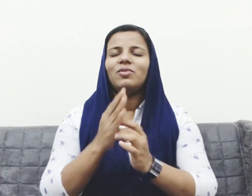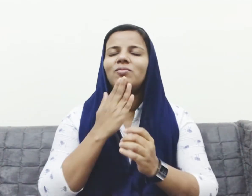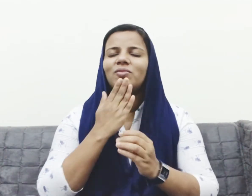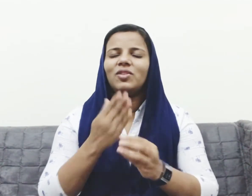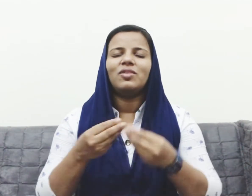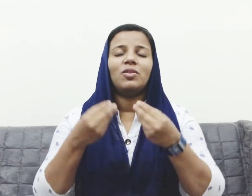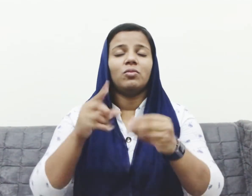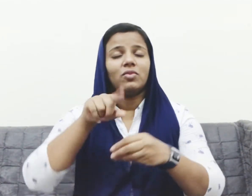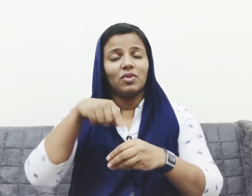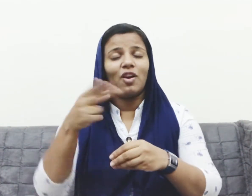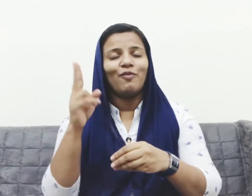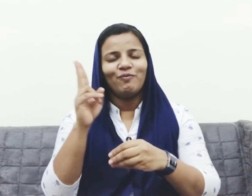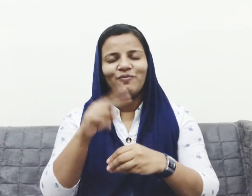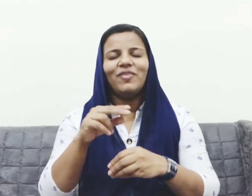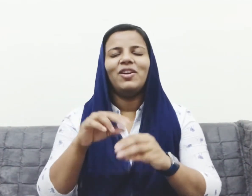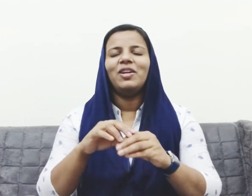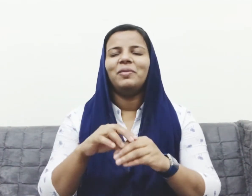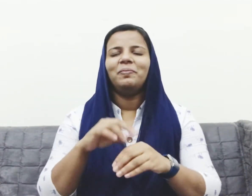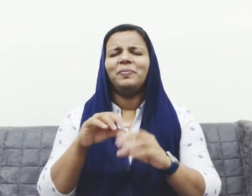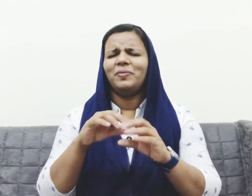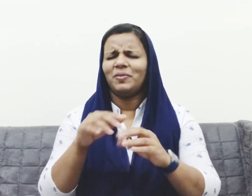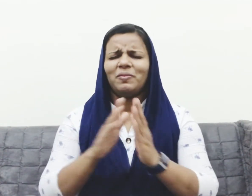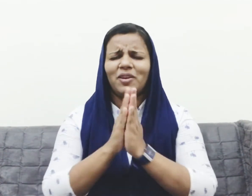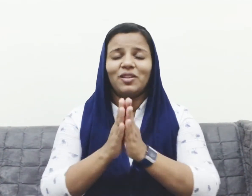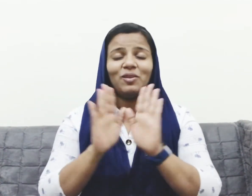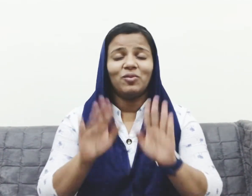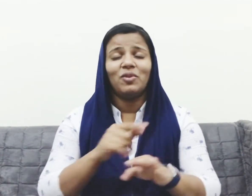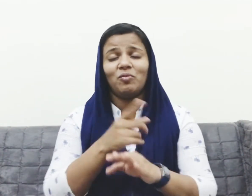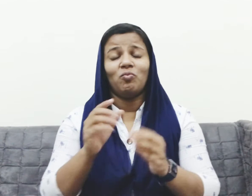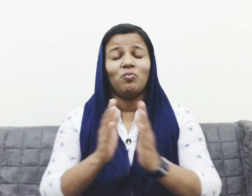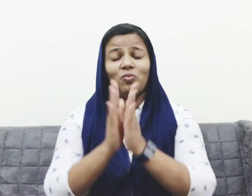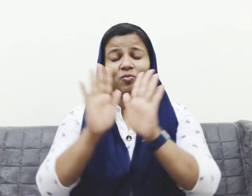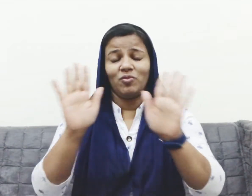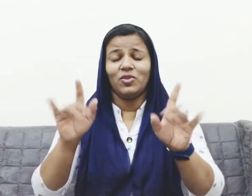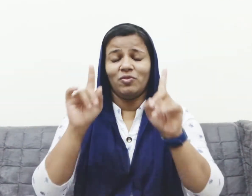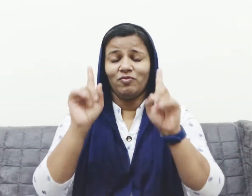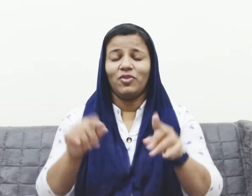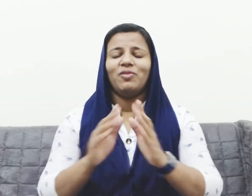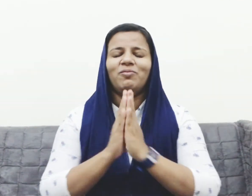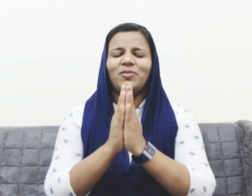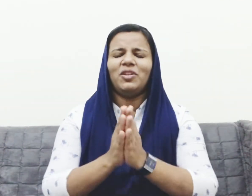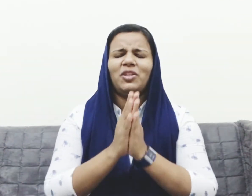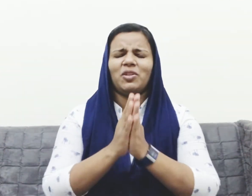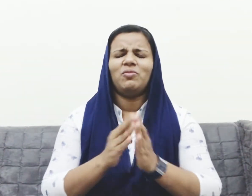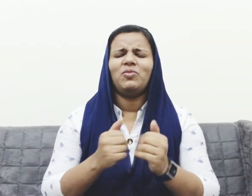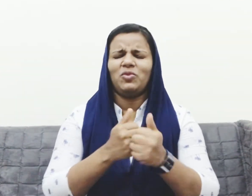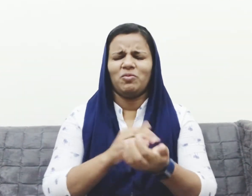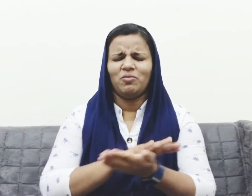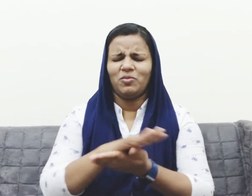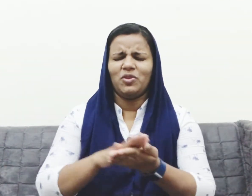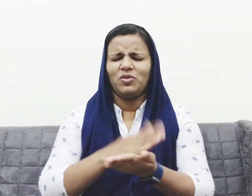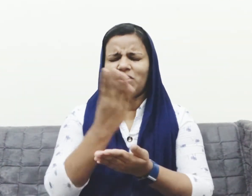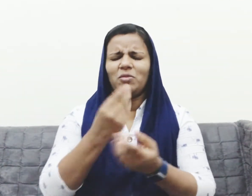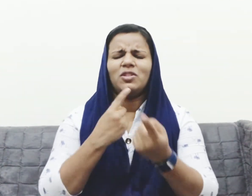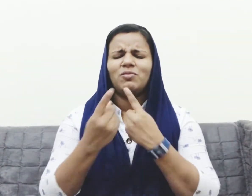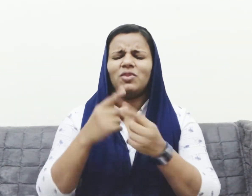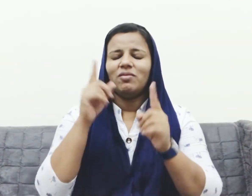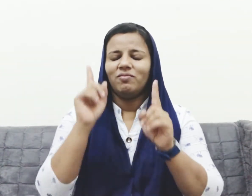നന്ദി പറയുന്നു. നാളത്തെ സഭായോഗത്തെ അനുഗ്രഹിക്കണമേ, വലിയ ദൈവ മഹത്വം നാളെ വ്യാപരിക്കണമേ എന്ന് പ്രാർത്ഥിക്കുന്നു. തുടർന്ന് പരിശുദ്ധാത്മാവ് ഞങ്ങളോട് ഇടപെടുന്നതിനായിട്ട്